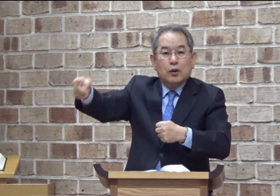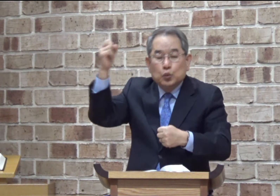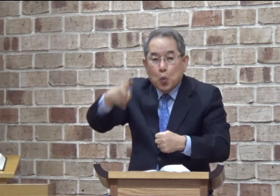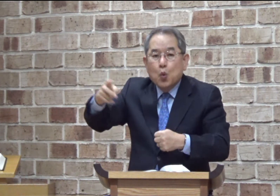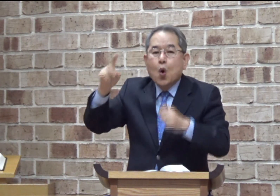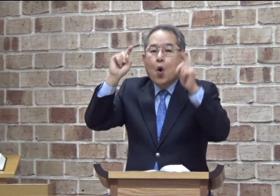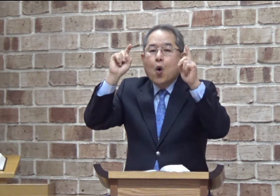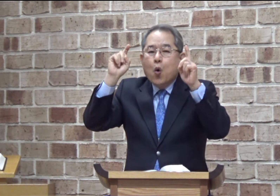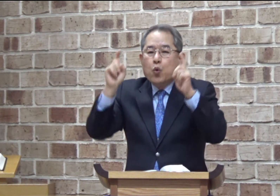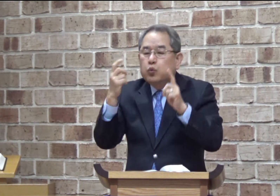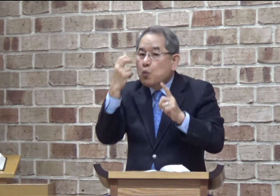부자인